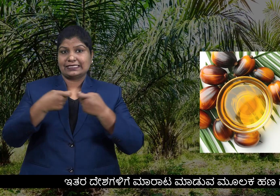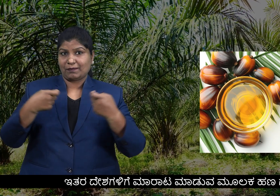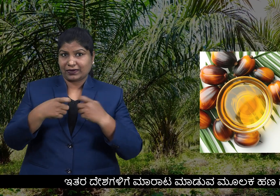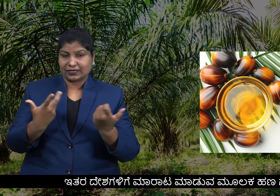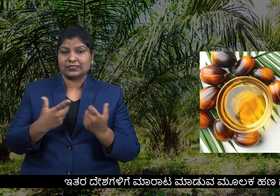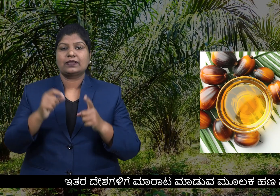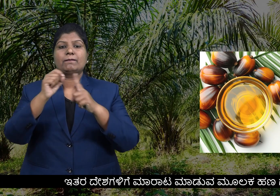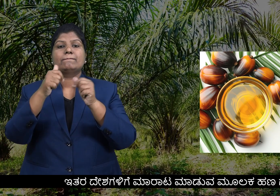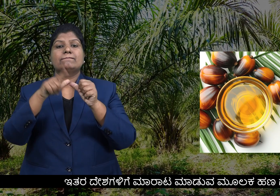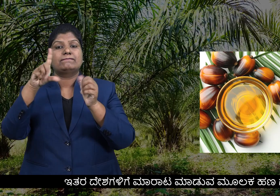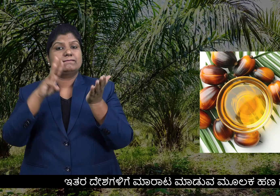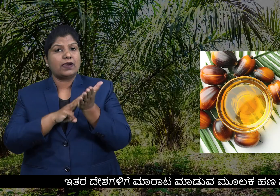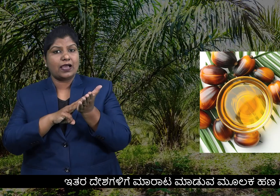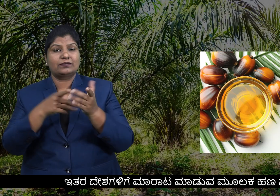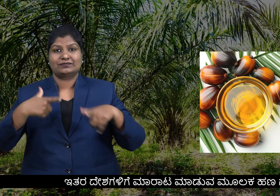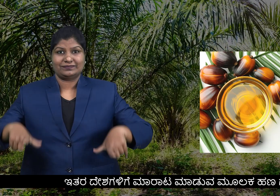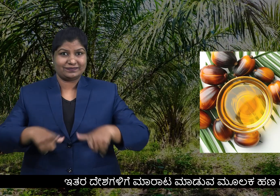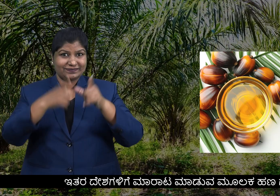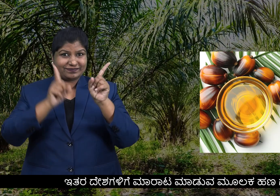ಮೂಲಕ ಹಣ ಗಳಿಸುತ್ತದೆ.